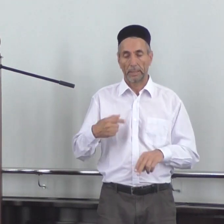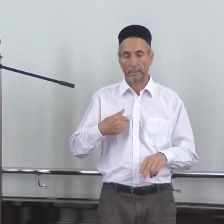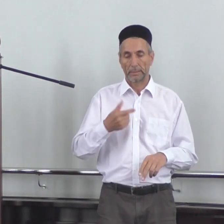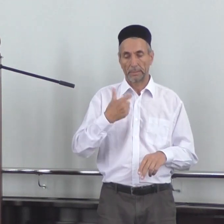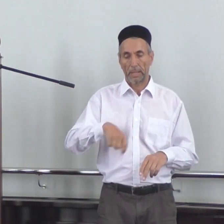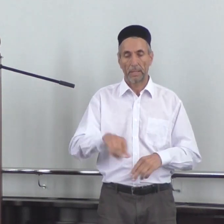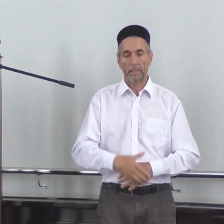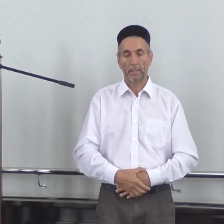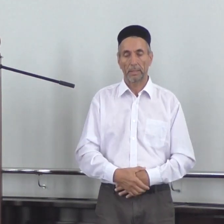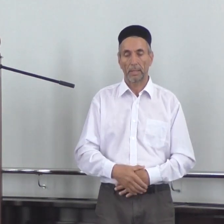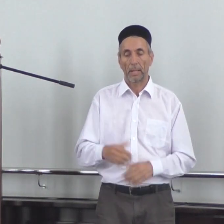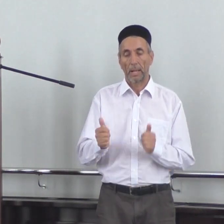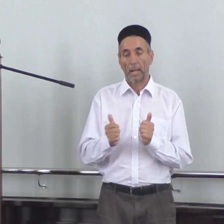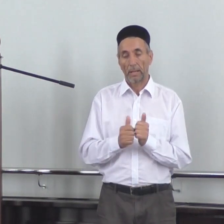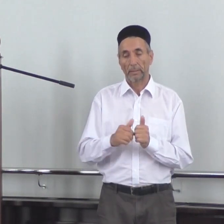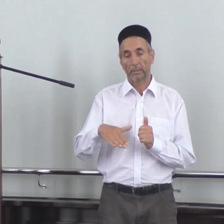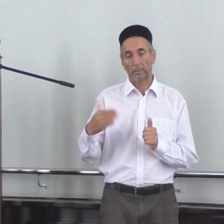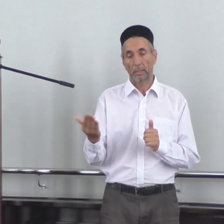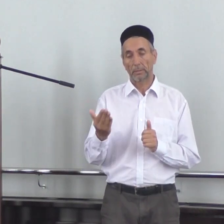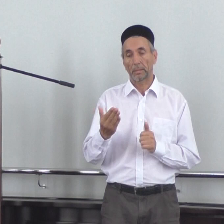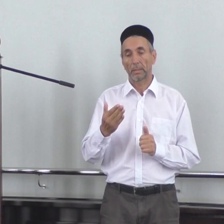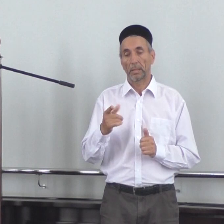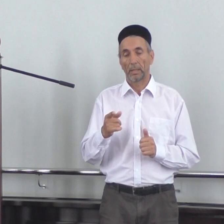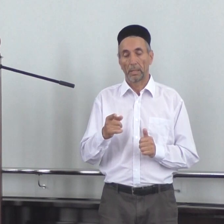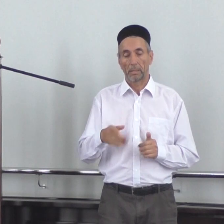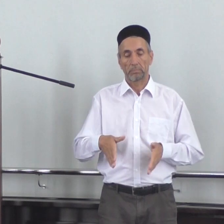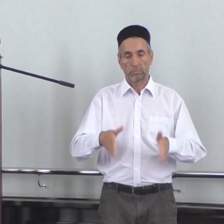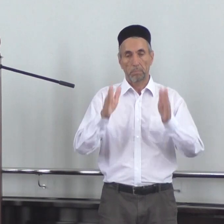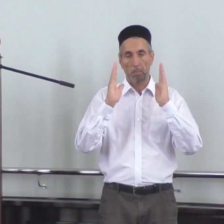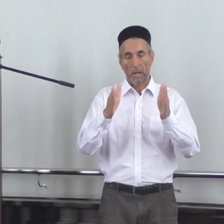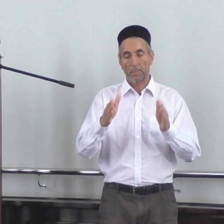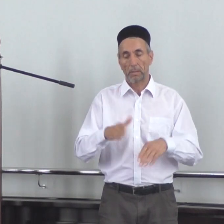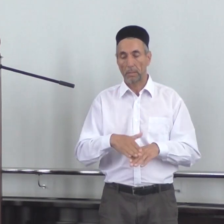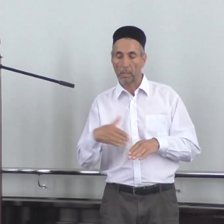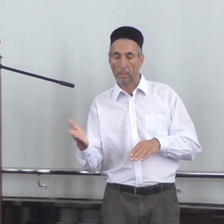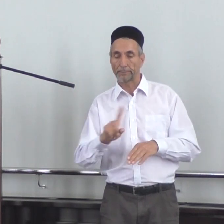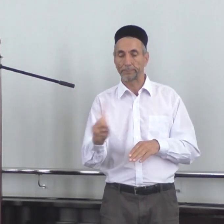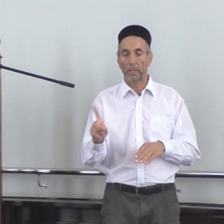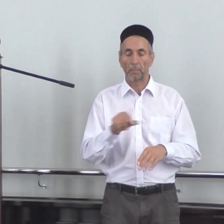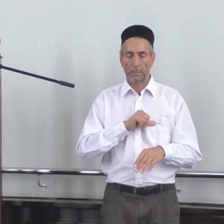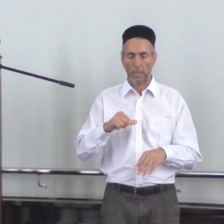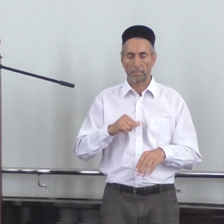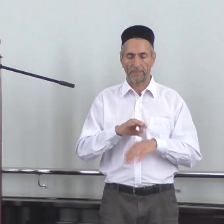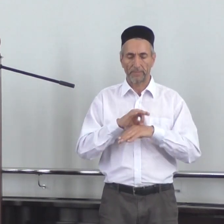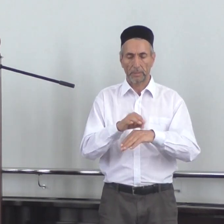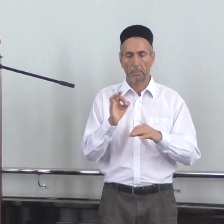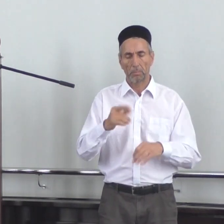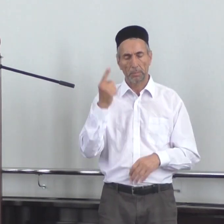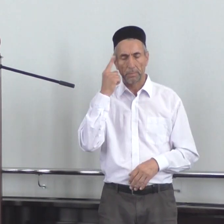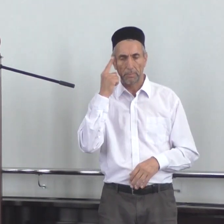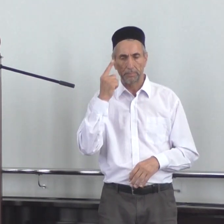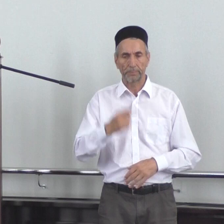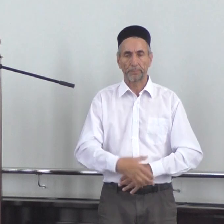Үз-үзебезне шиктән шулай бит инде чыгармыйк. Үзебез хәл итәбез. Үзебез